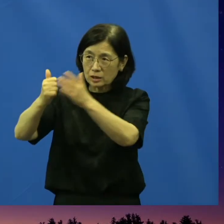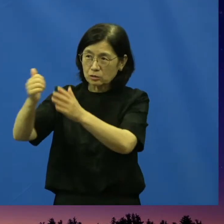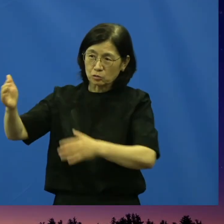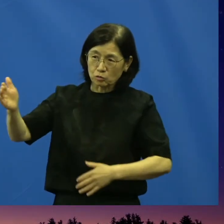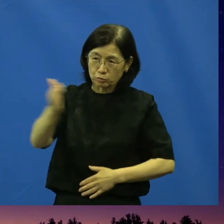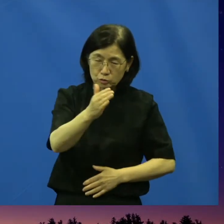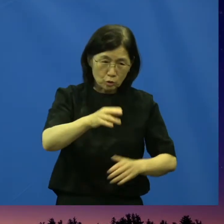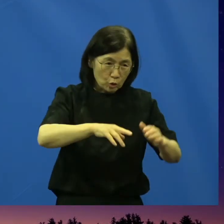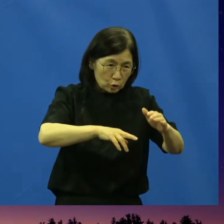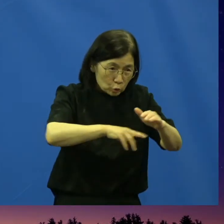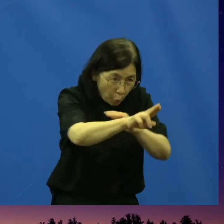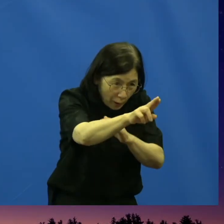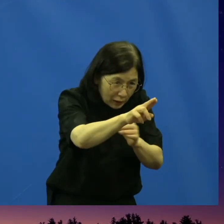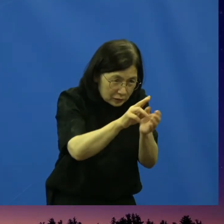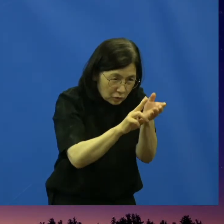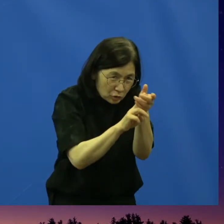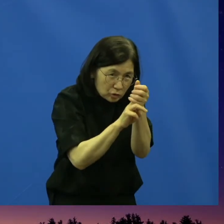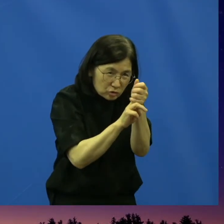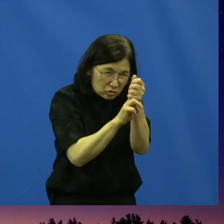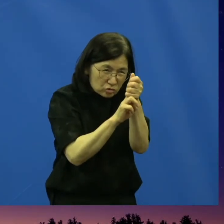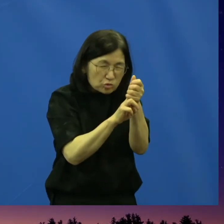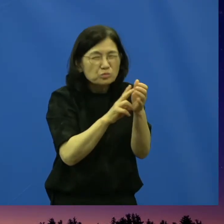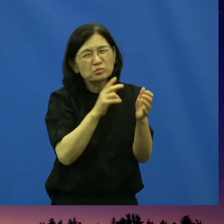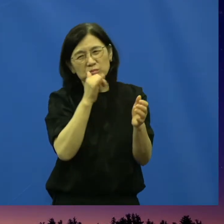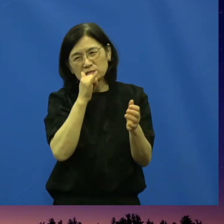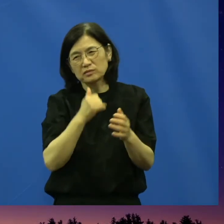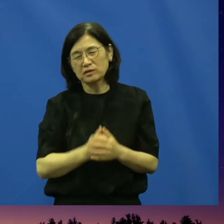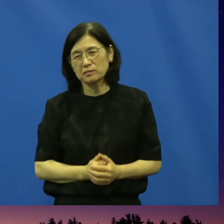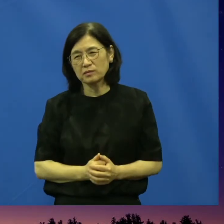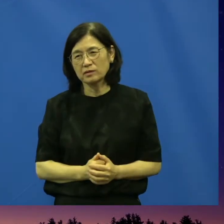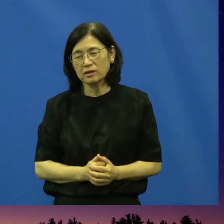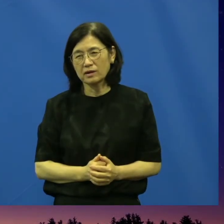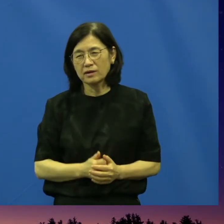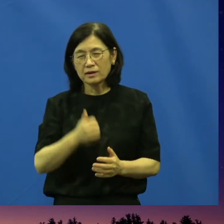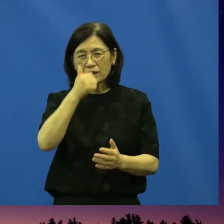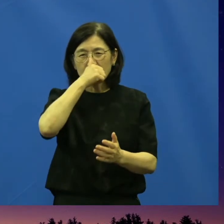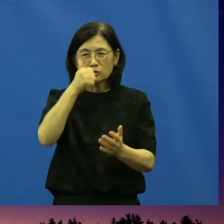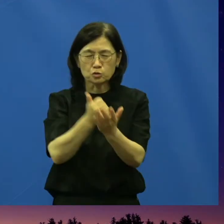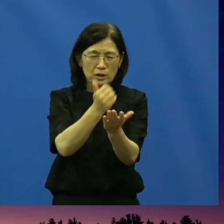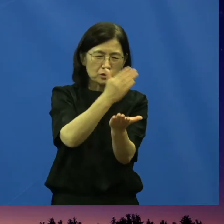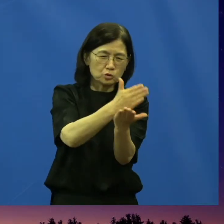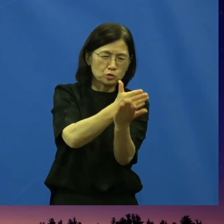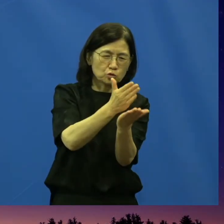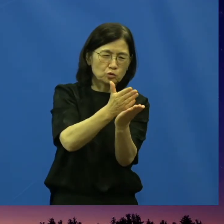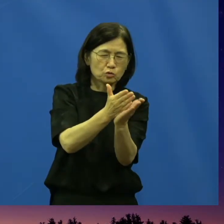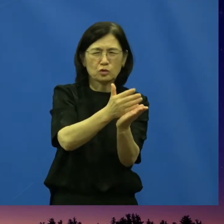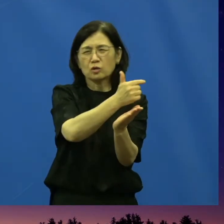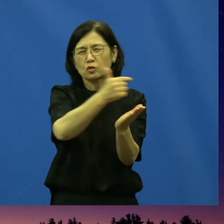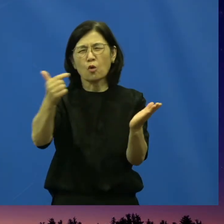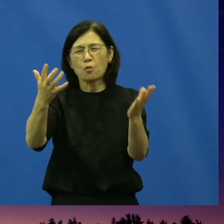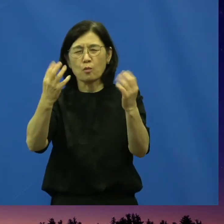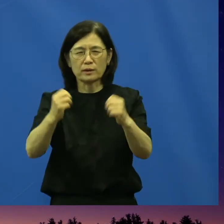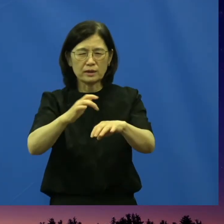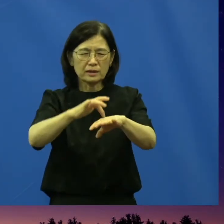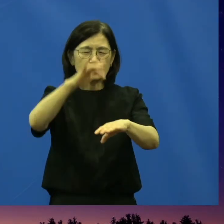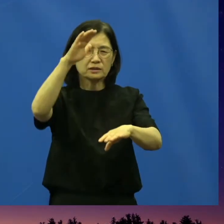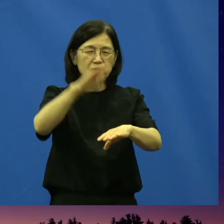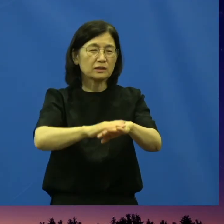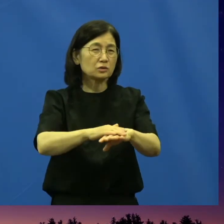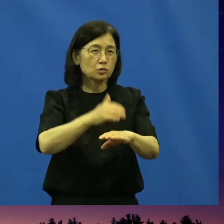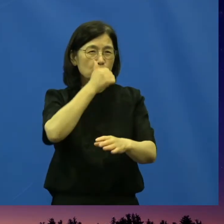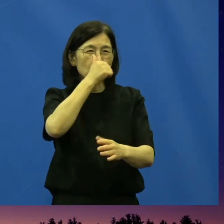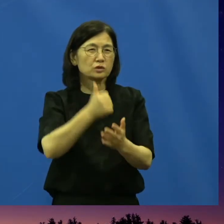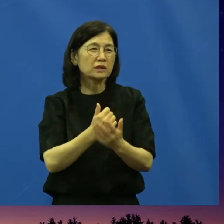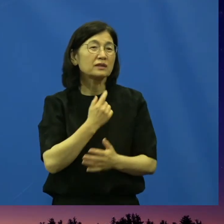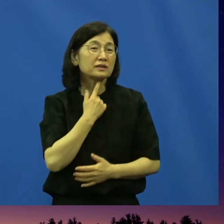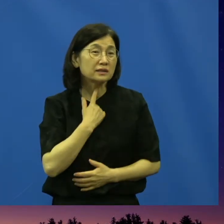숨는 거죠. 숨는 거. 여러분, 이 죄의 종류는 무수하게 많아요. 습관적으로 짓는 죄, 죄의